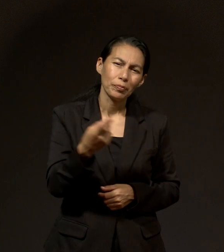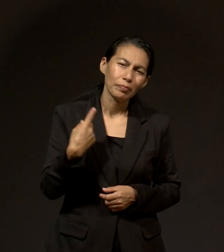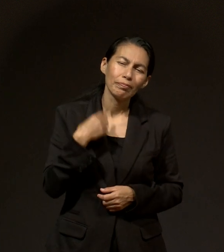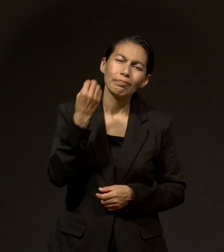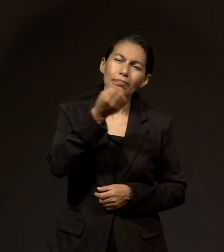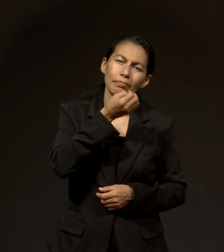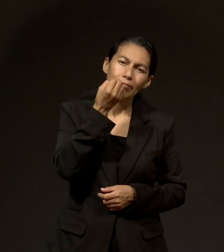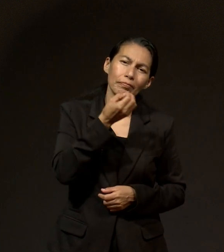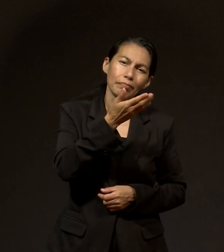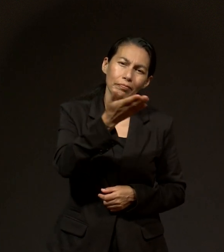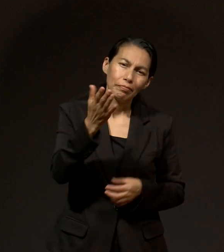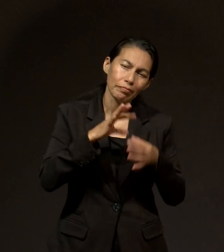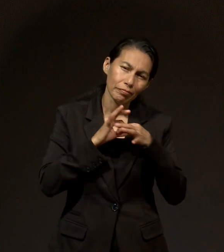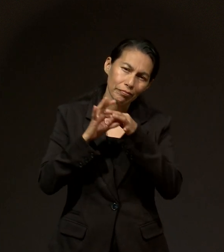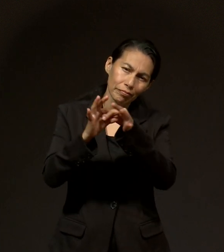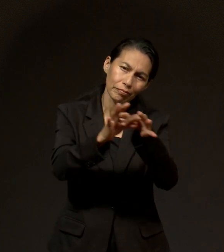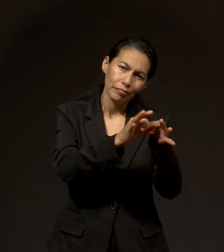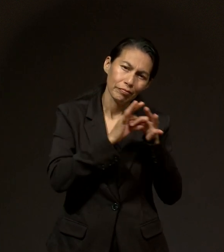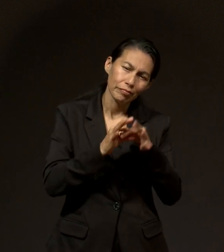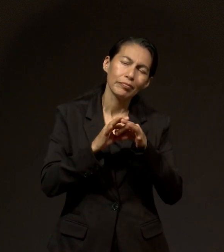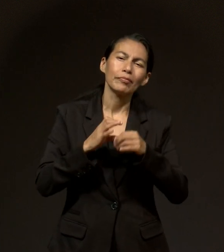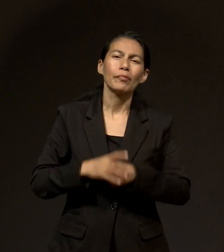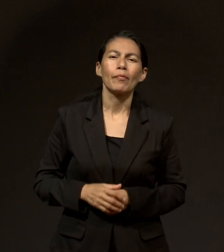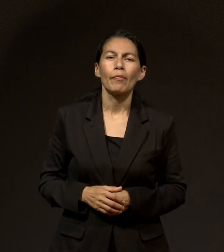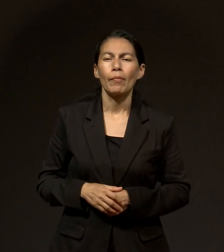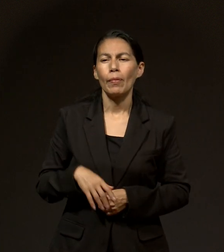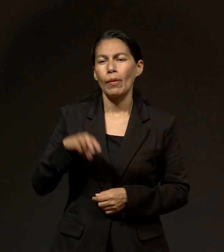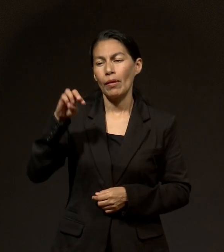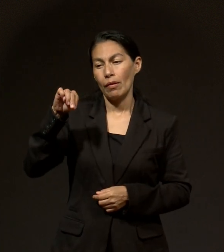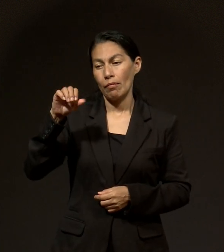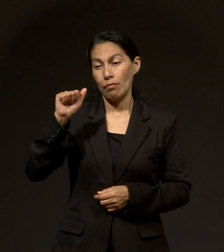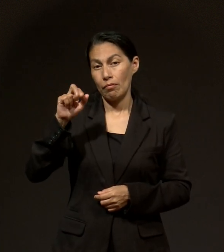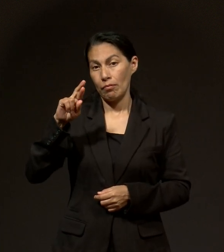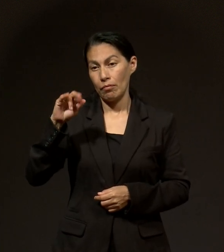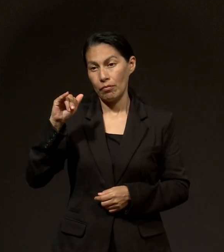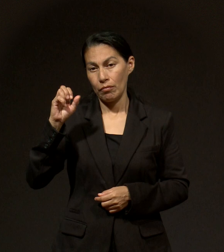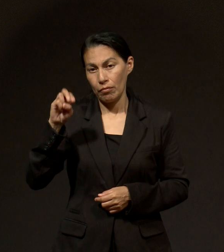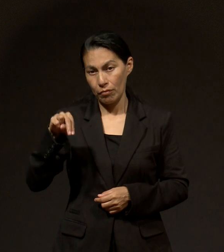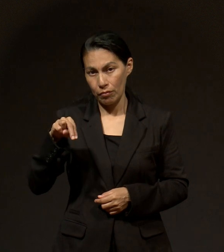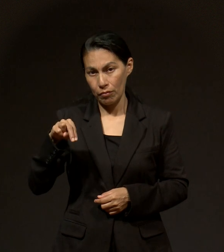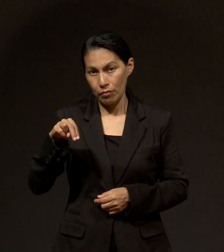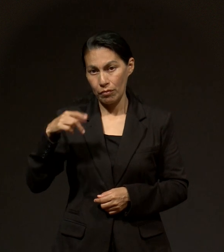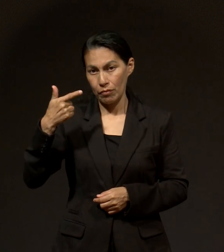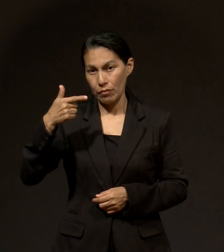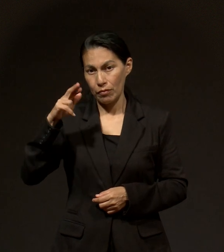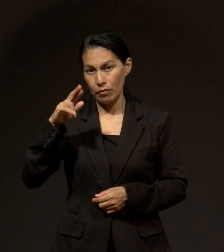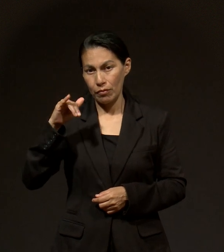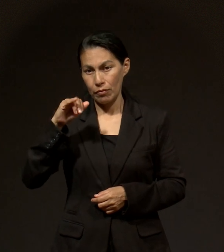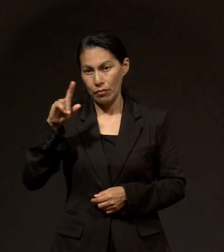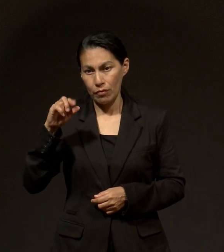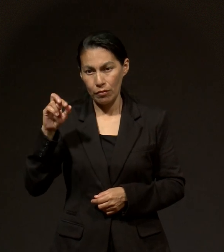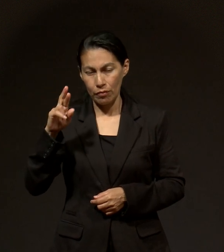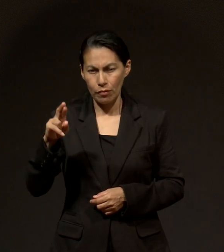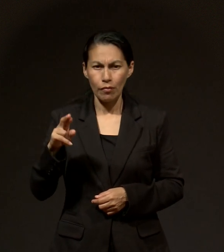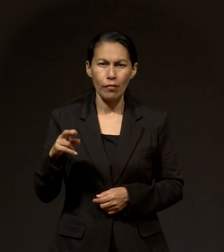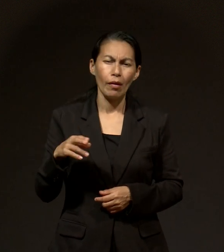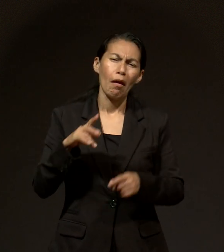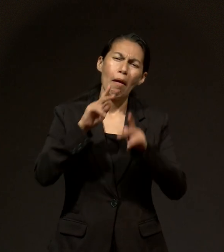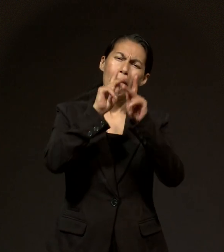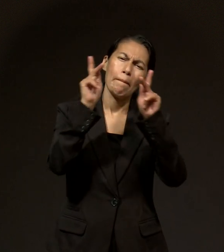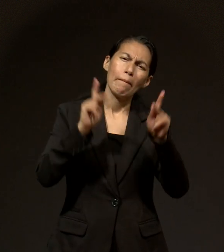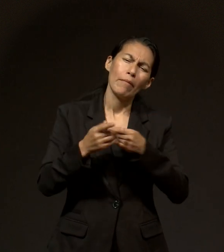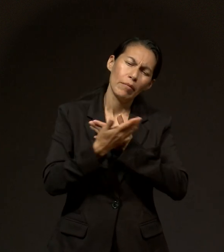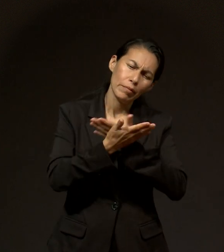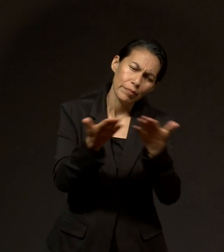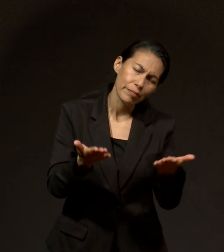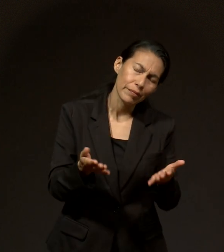Oraremos contigo Por tu hijo Mariam Bravo Guizar Buenas noches Paz para vosotros Amén